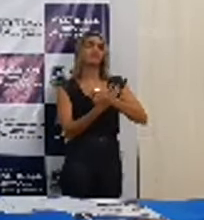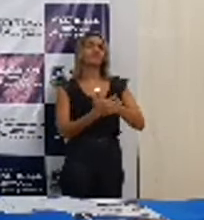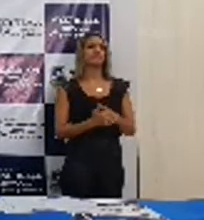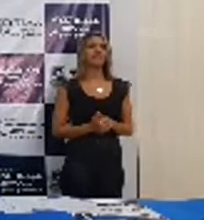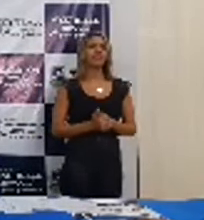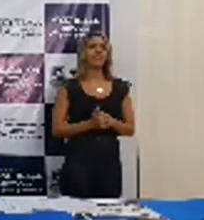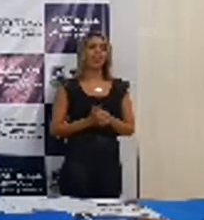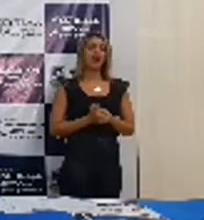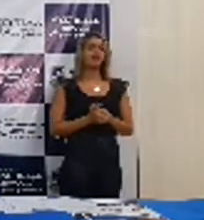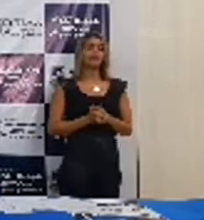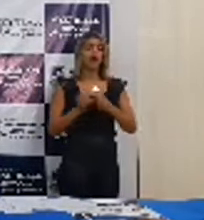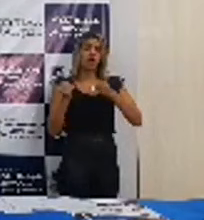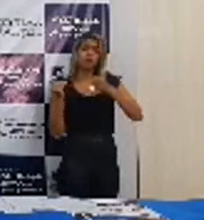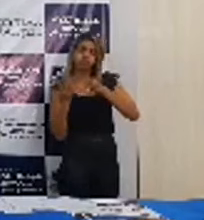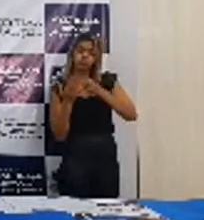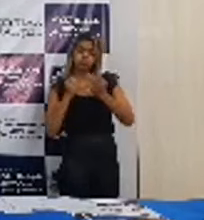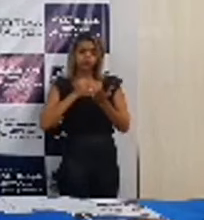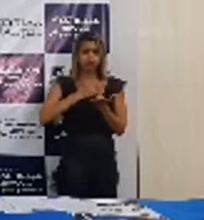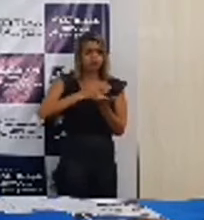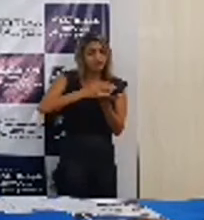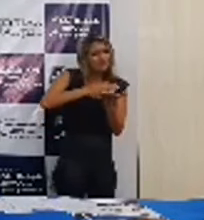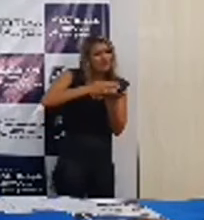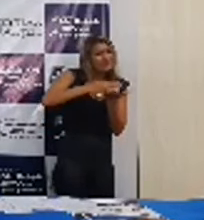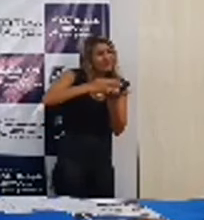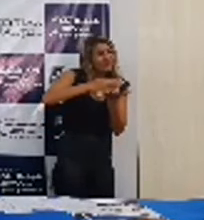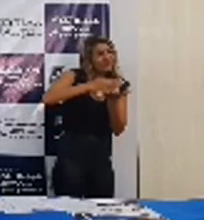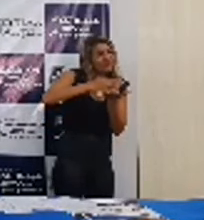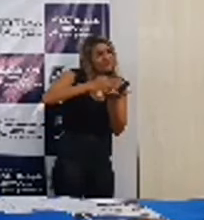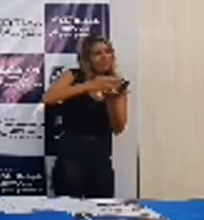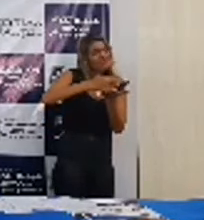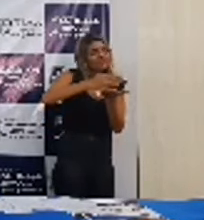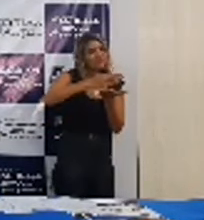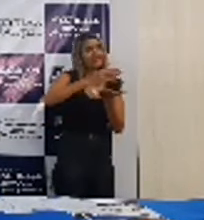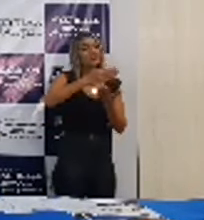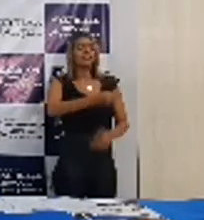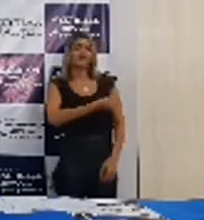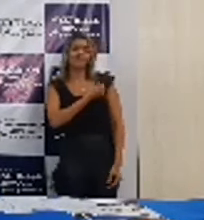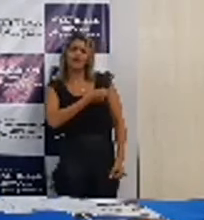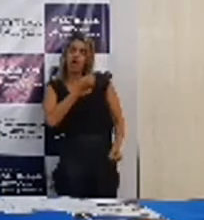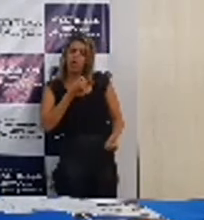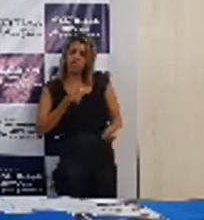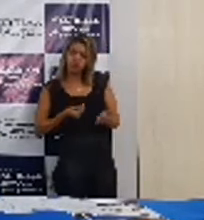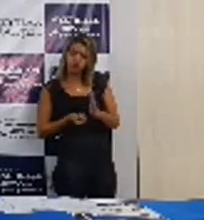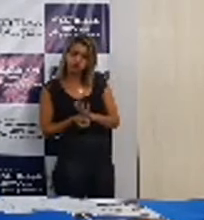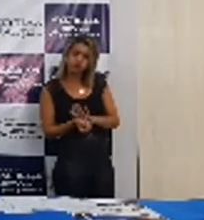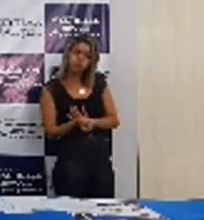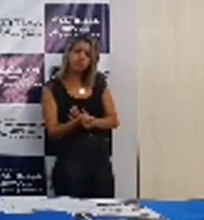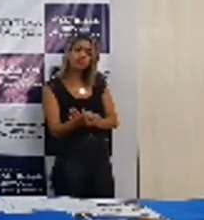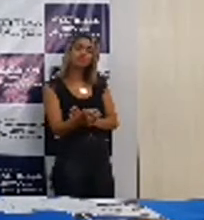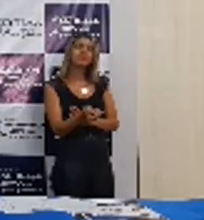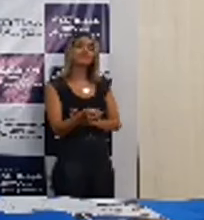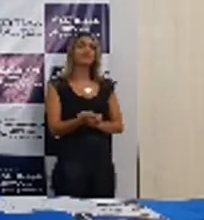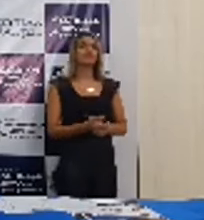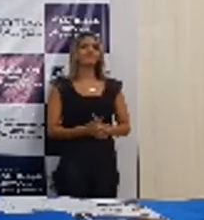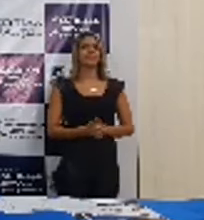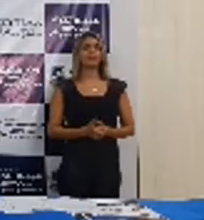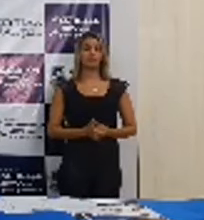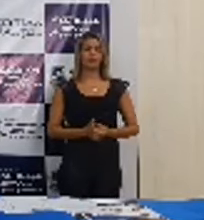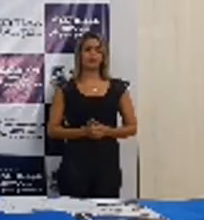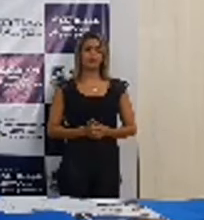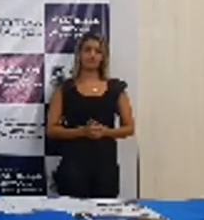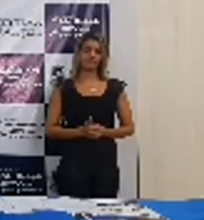vai continuar, ele vai ter uma vida, nós vamos ter que conviver com ele. Então é mais fácil você absorver o problema e conviver